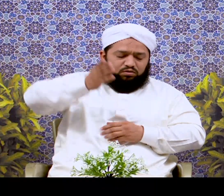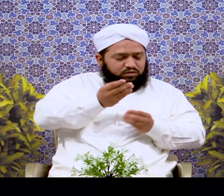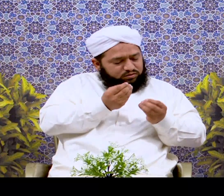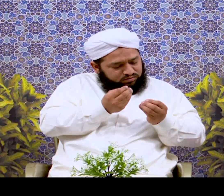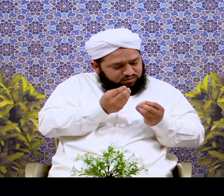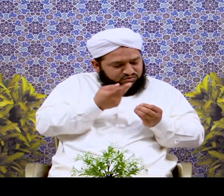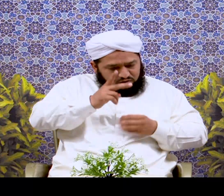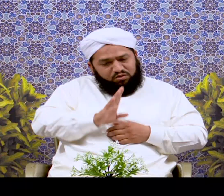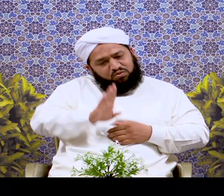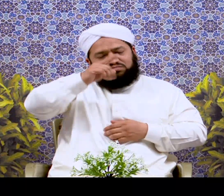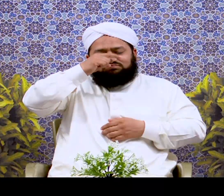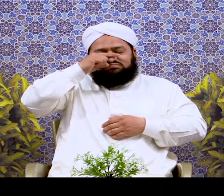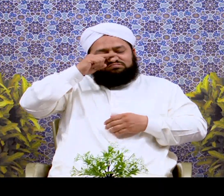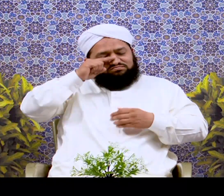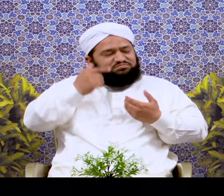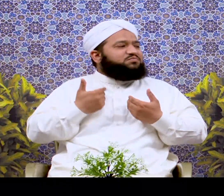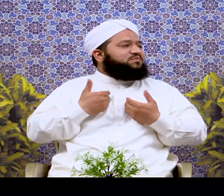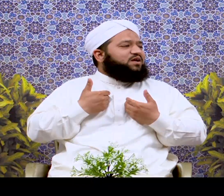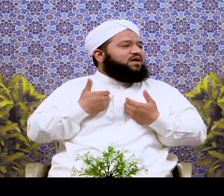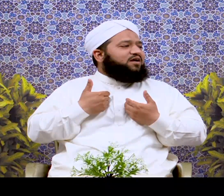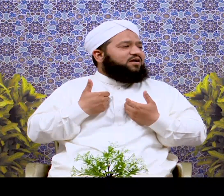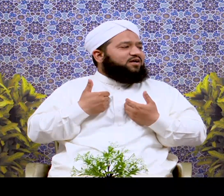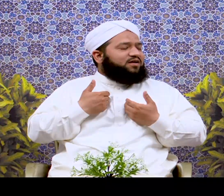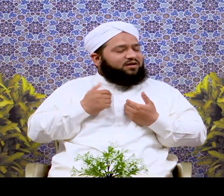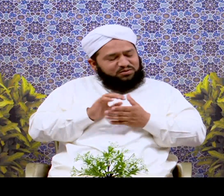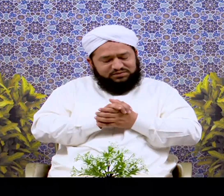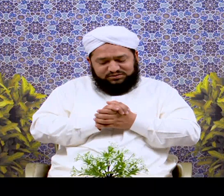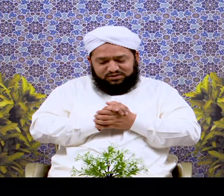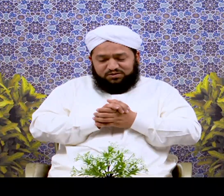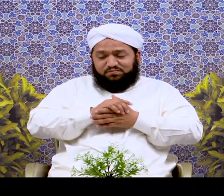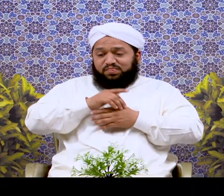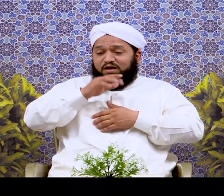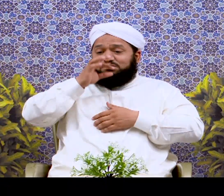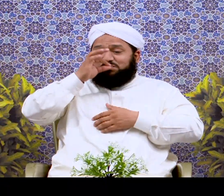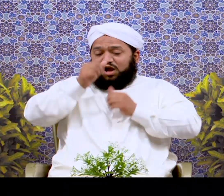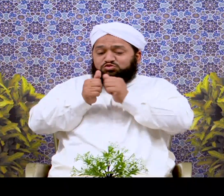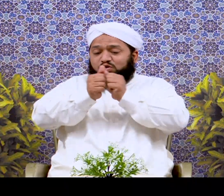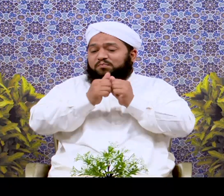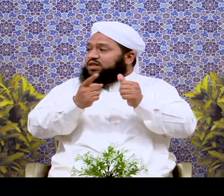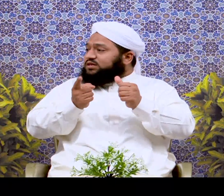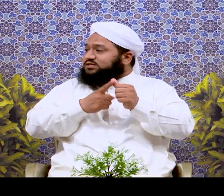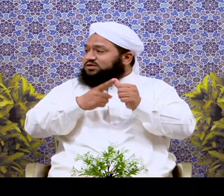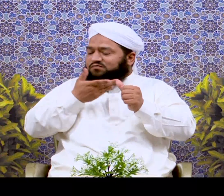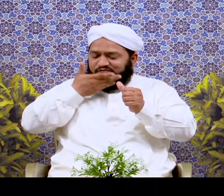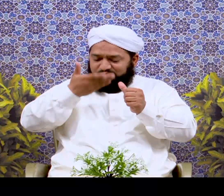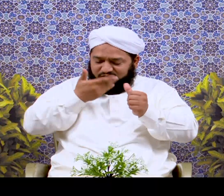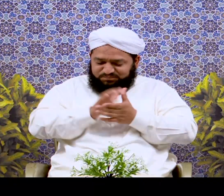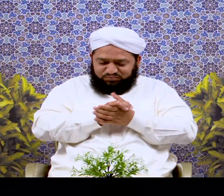تو اپنے رب سے شرم محسوس ہونے لگی ہے۔ حضرت سیدنا انس رضی اللہ عنہ نے فرمایا، سرور کائنات صلی